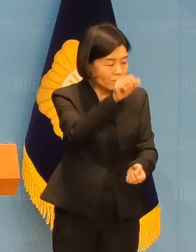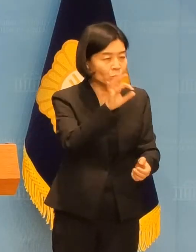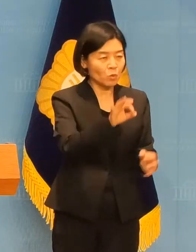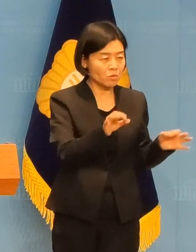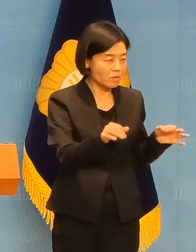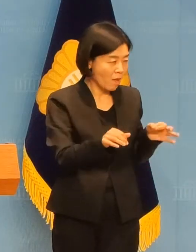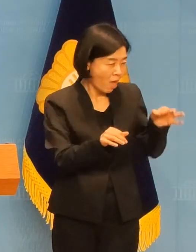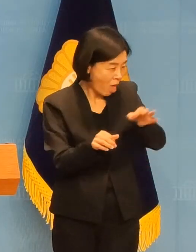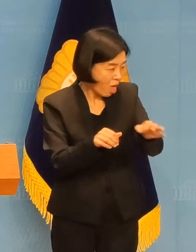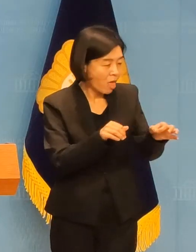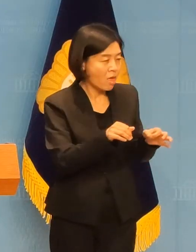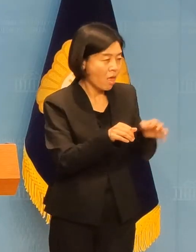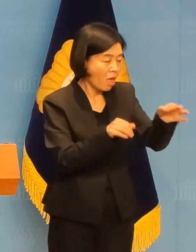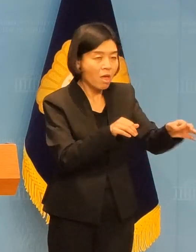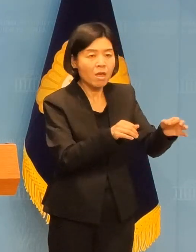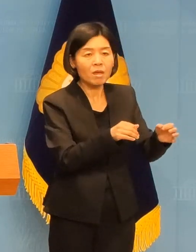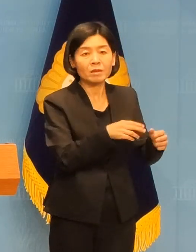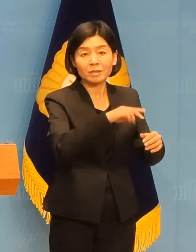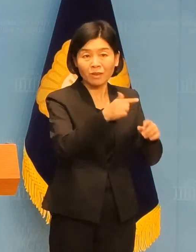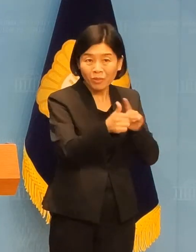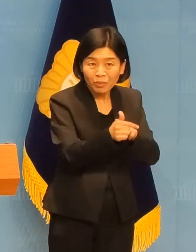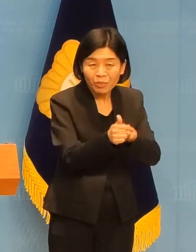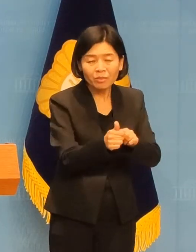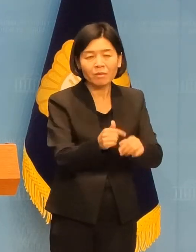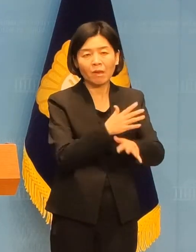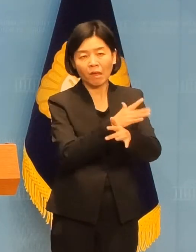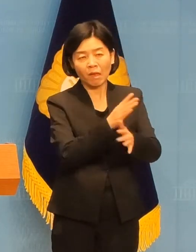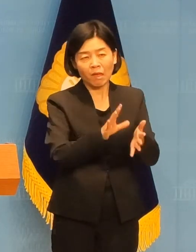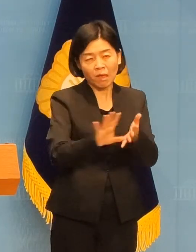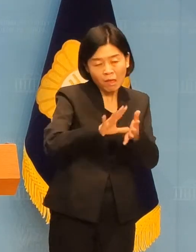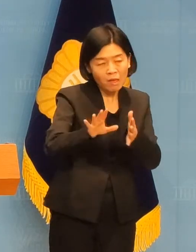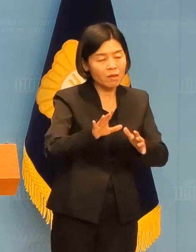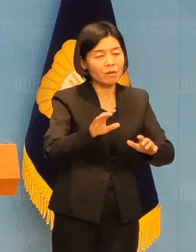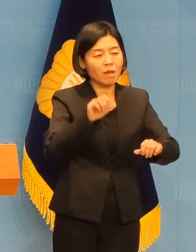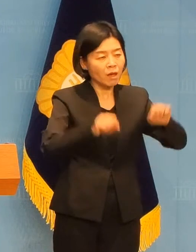덮고 넘어가서는 안 될 심각성을 지닙니다.